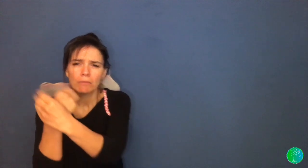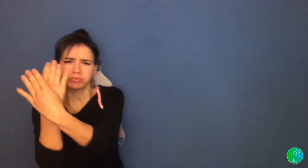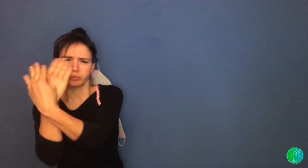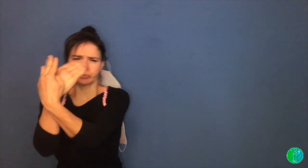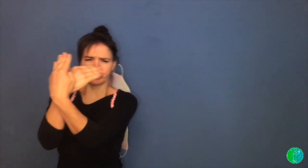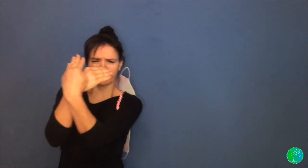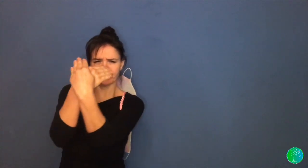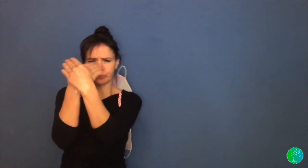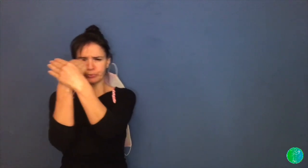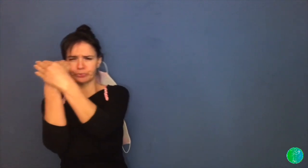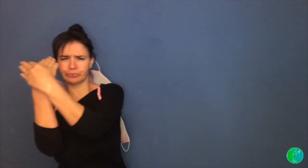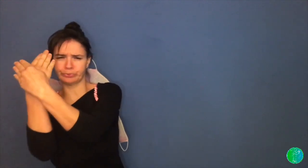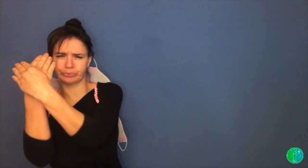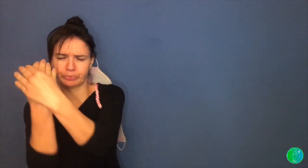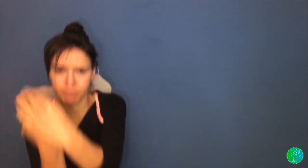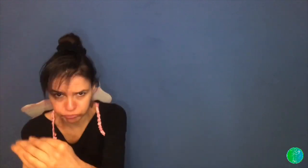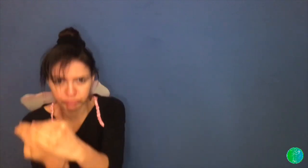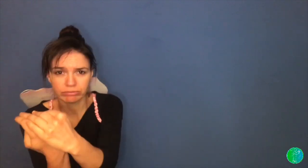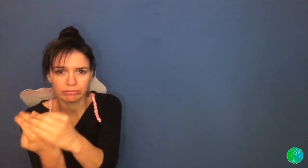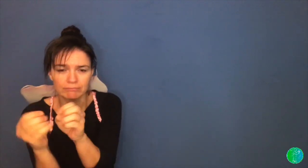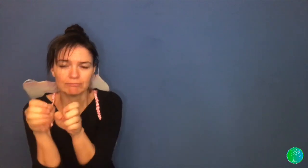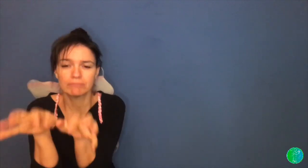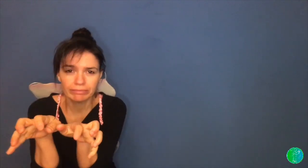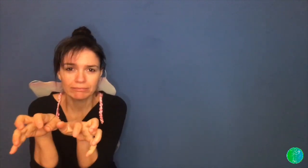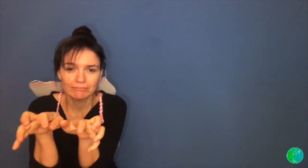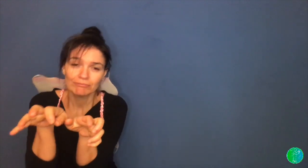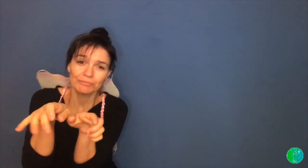Coccinelle qui rentre se coucher.